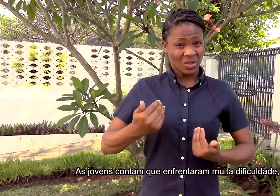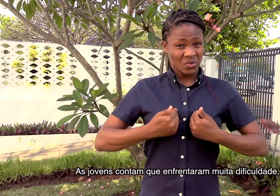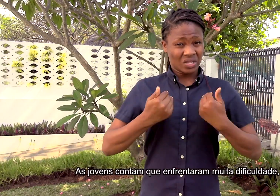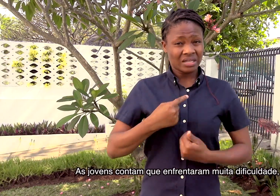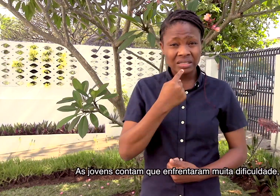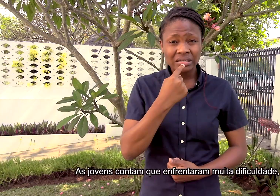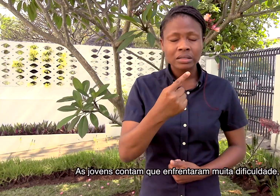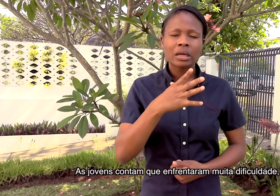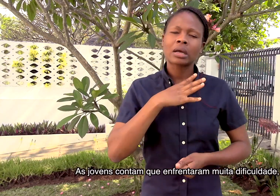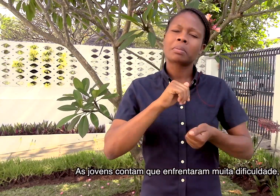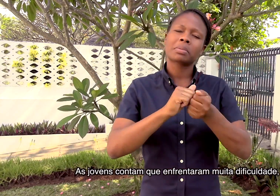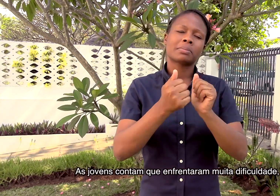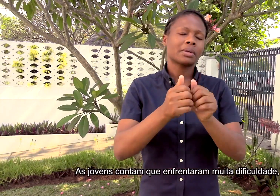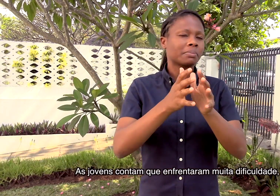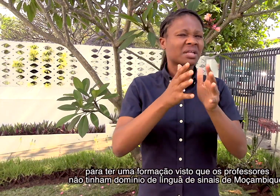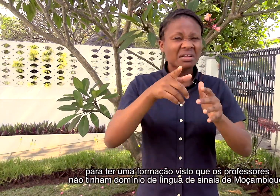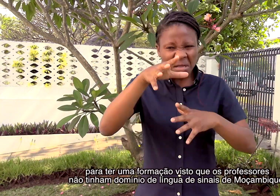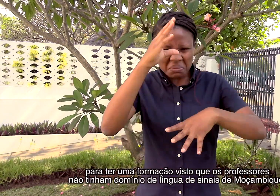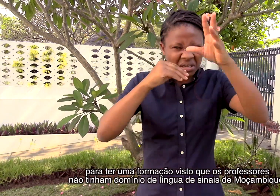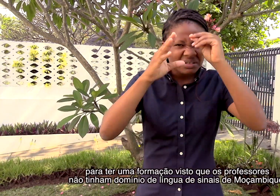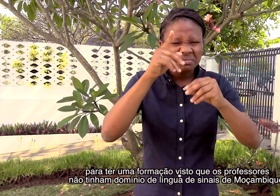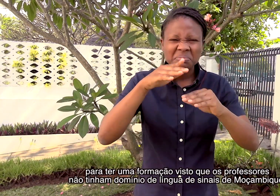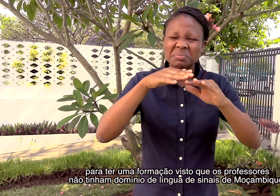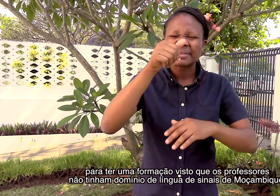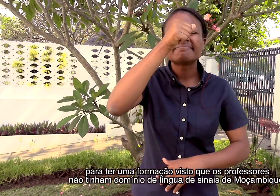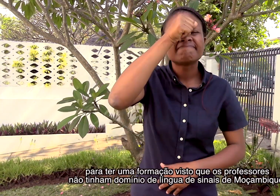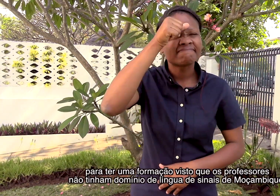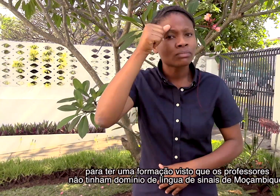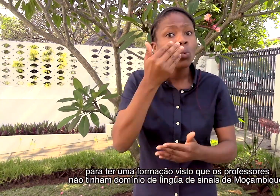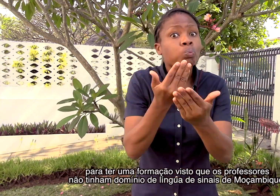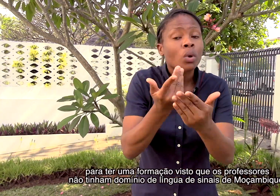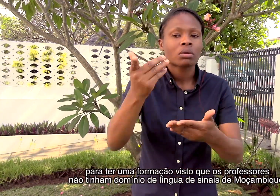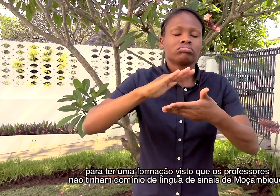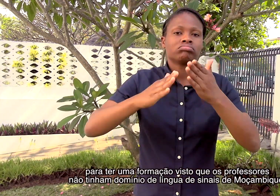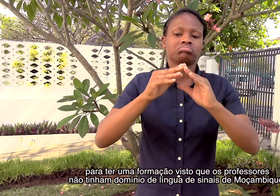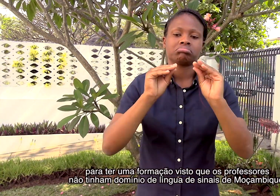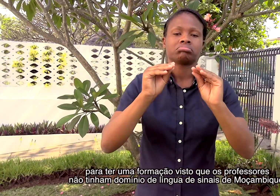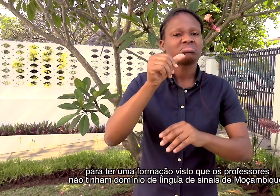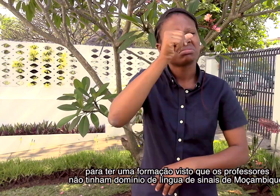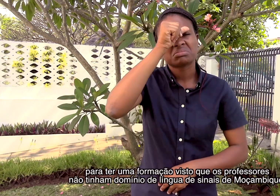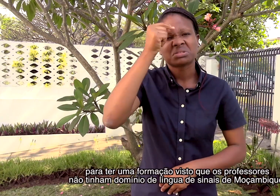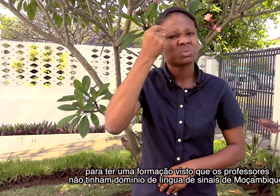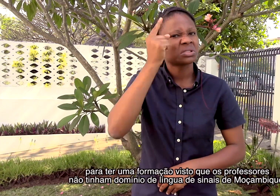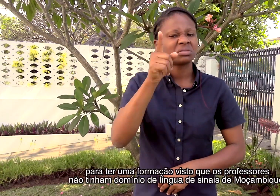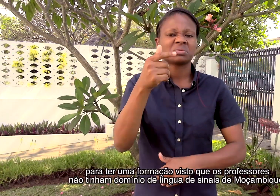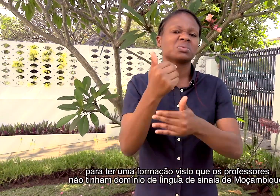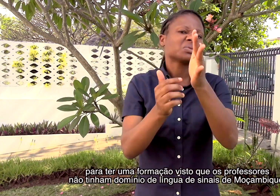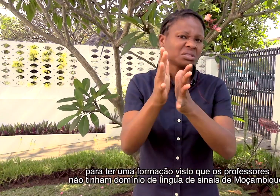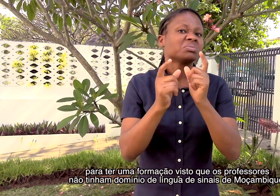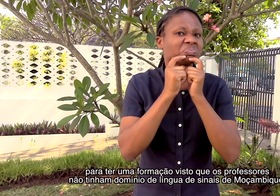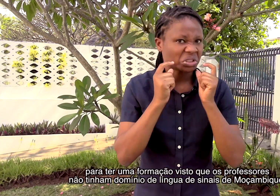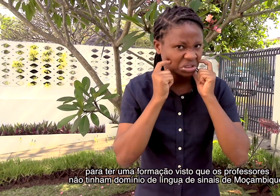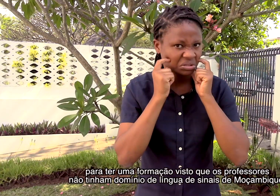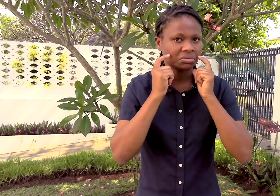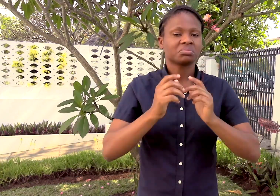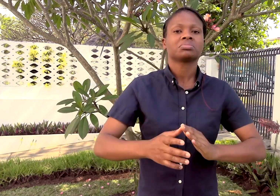As jovens contam que enfrentaram muita dificuldade para ter acesso a uma formação, visto que os professores não tinham domínio da língua de sinais